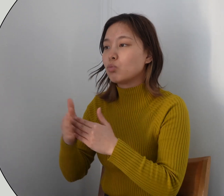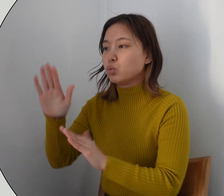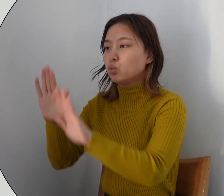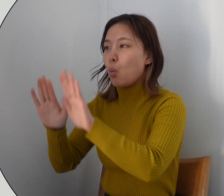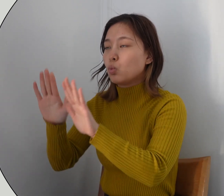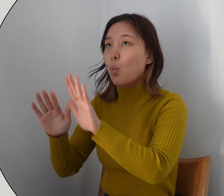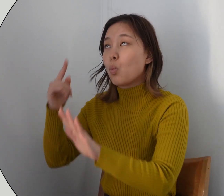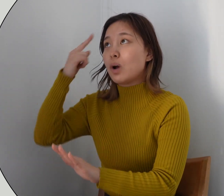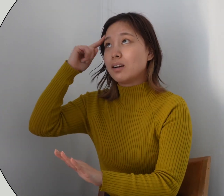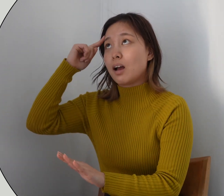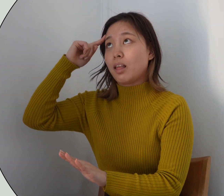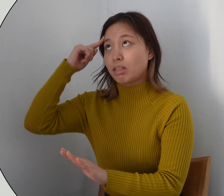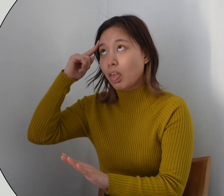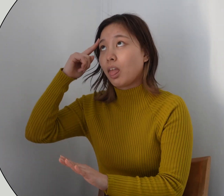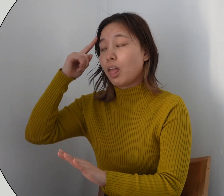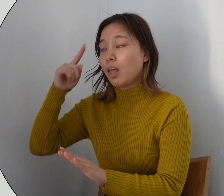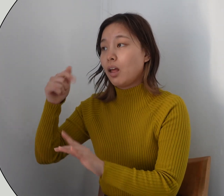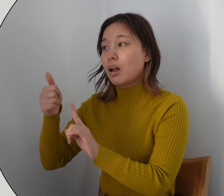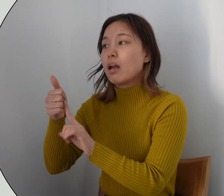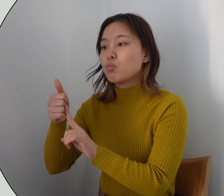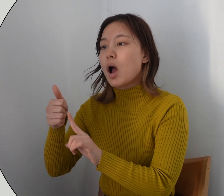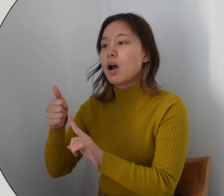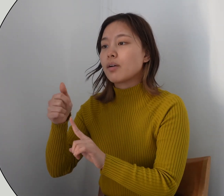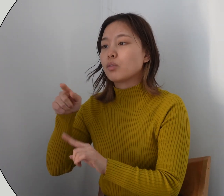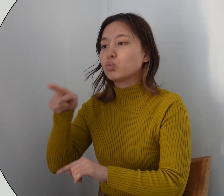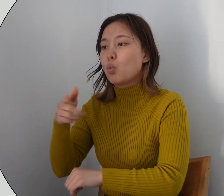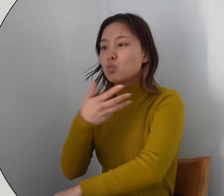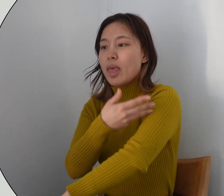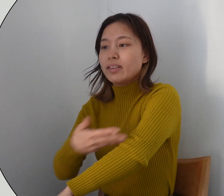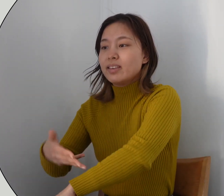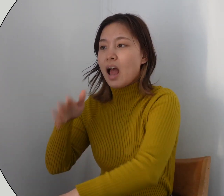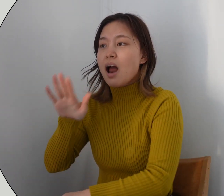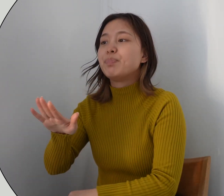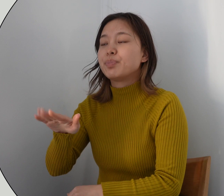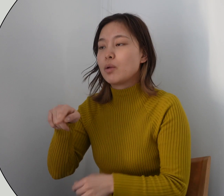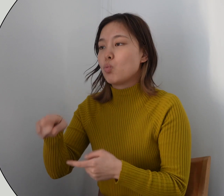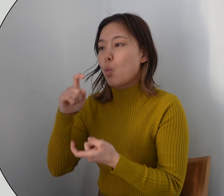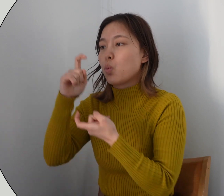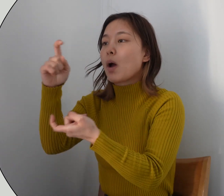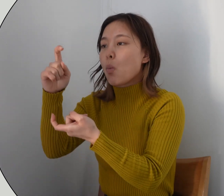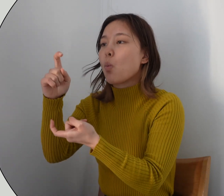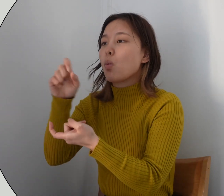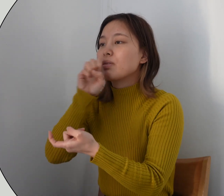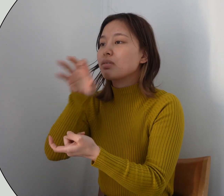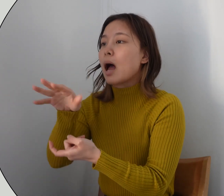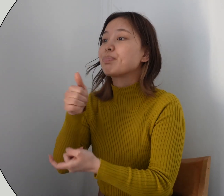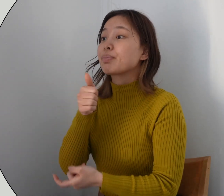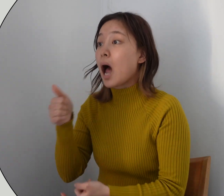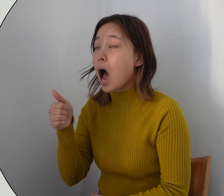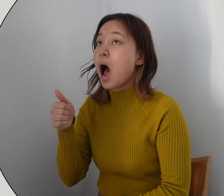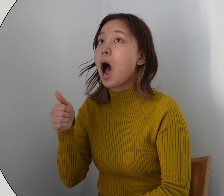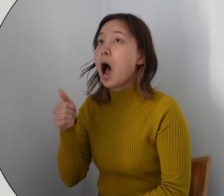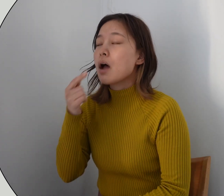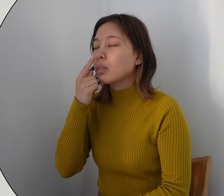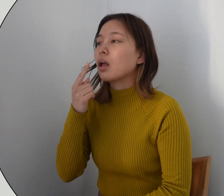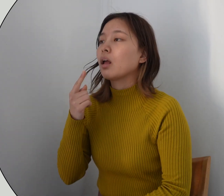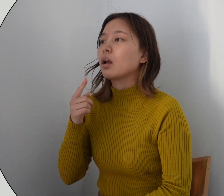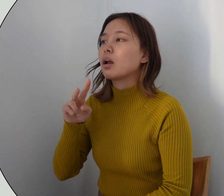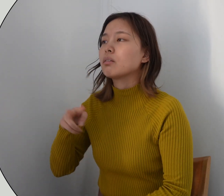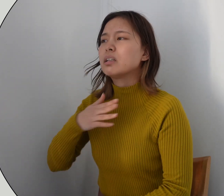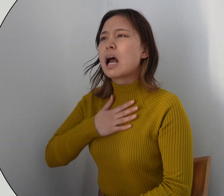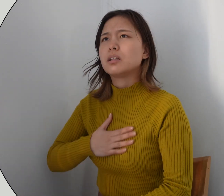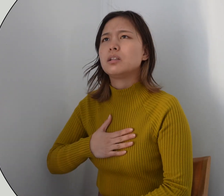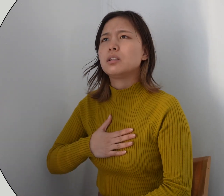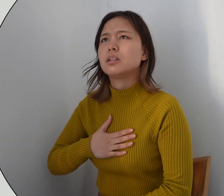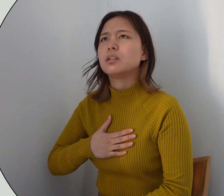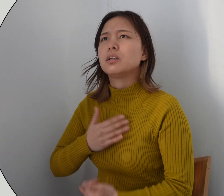内での状況を考慮した上で彼はそういう経緯があってその言葉を言ったんだってそう